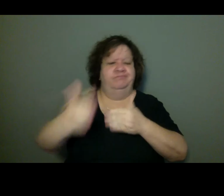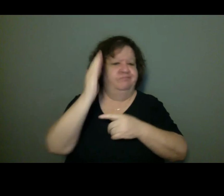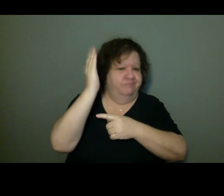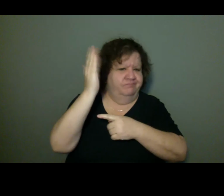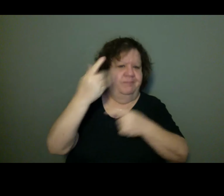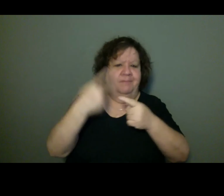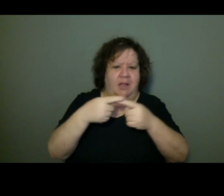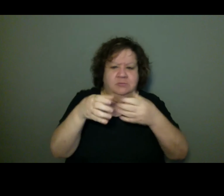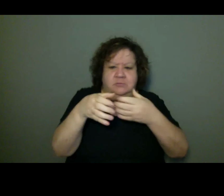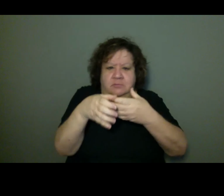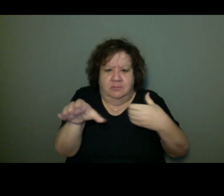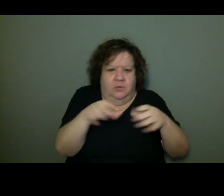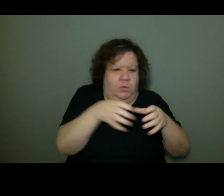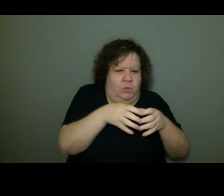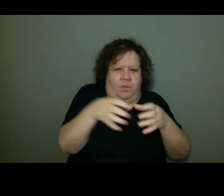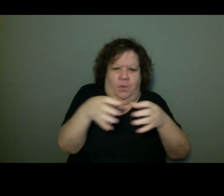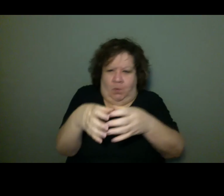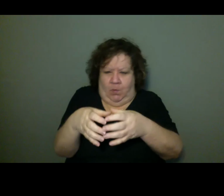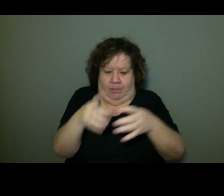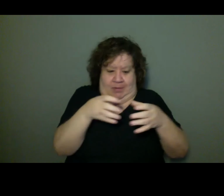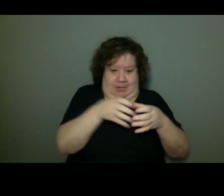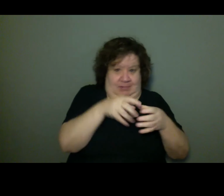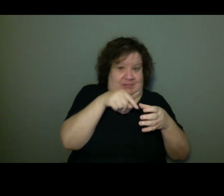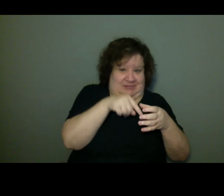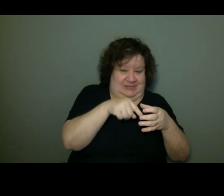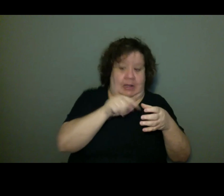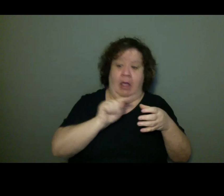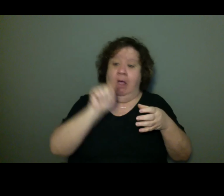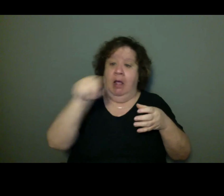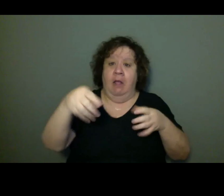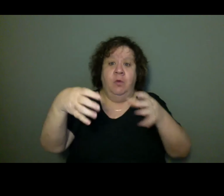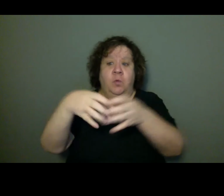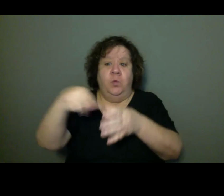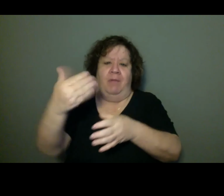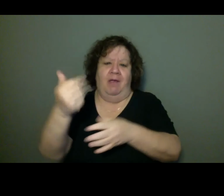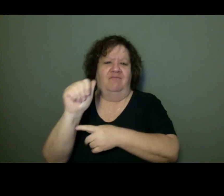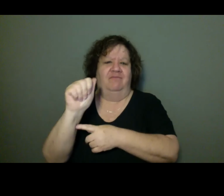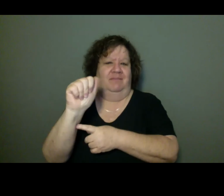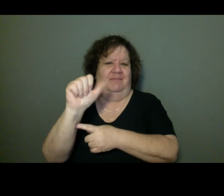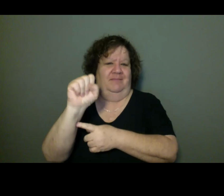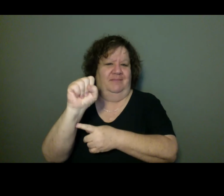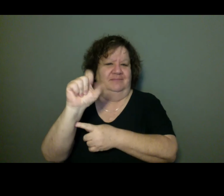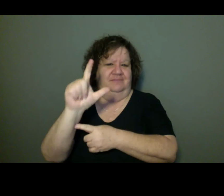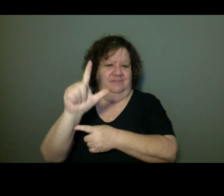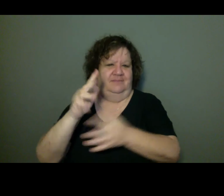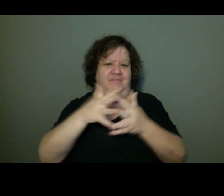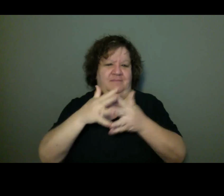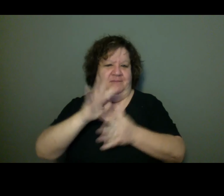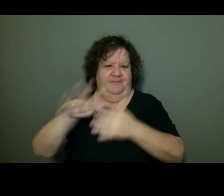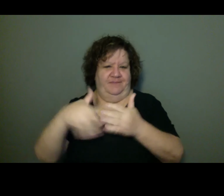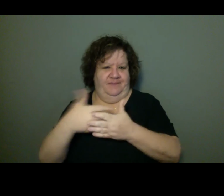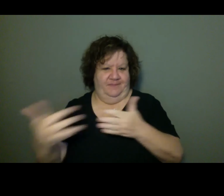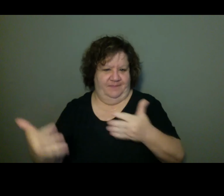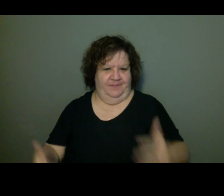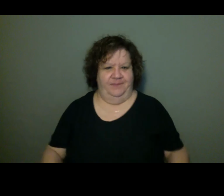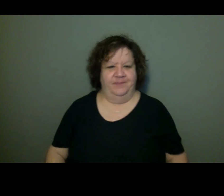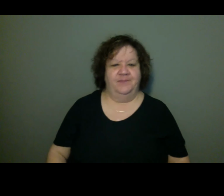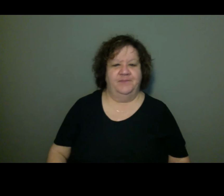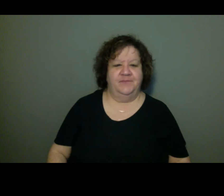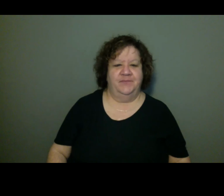Hãy School bỏ lỡ những video hấp dẫn Hãy subscribe cho La La School